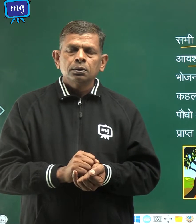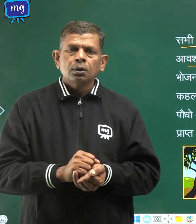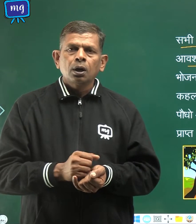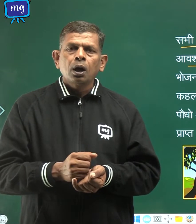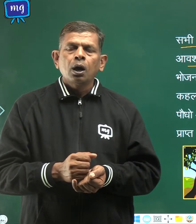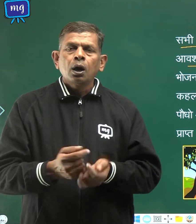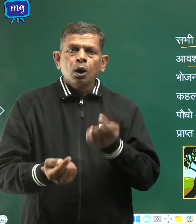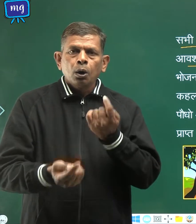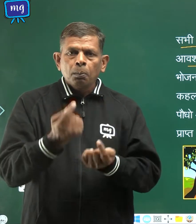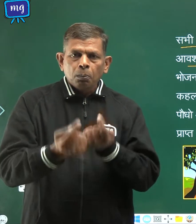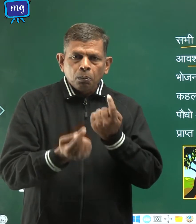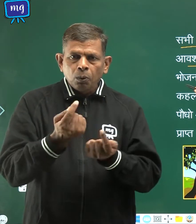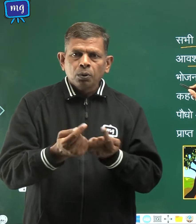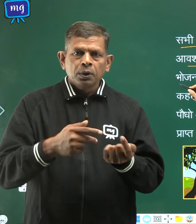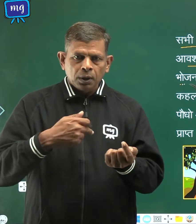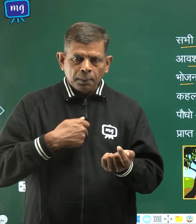पौधे अपना भोजन